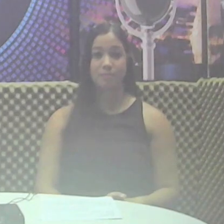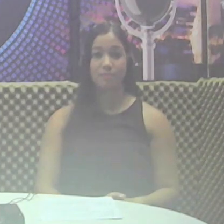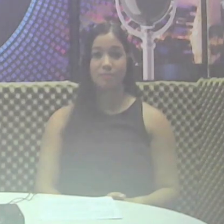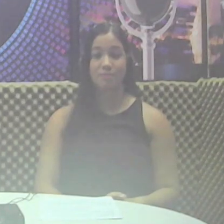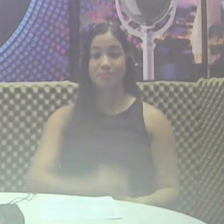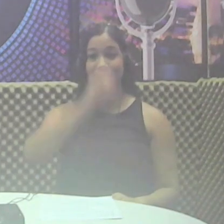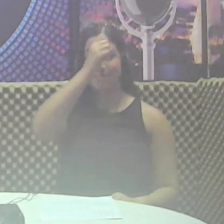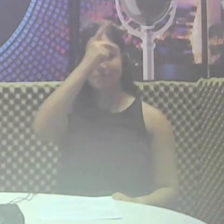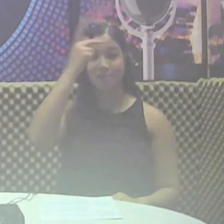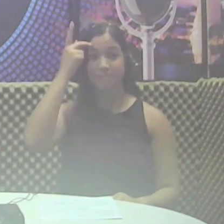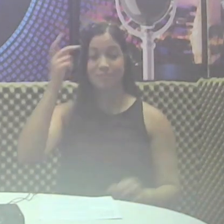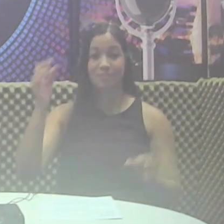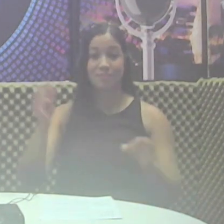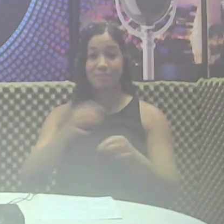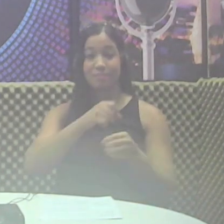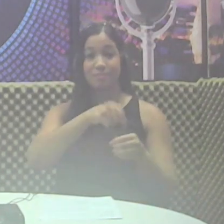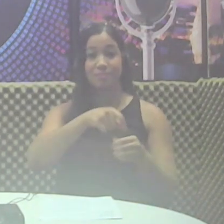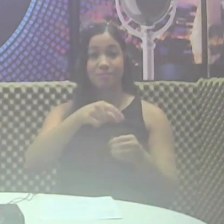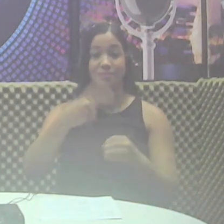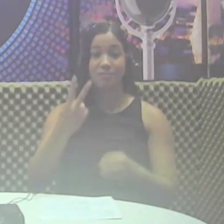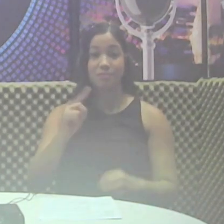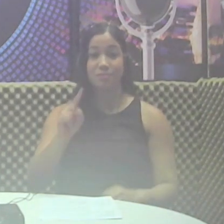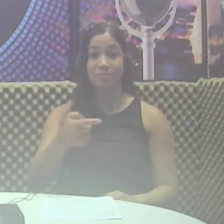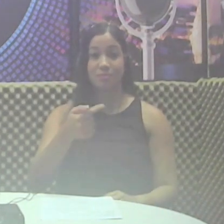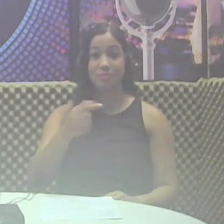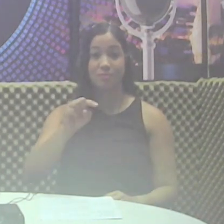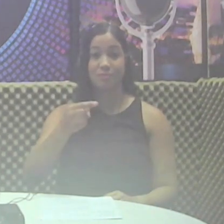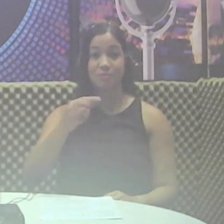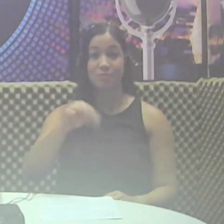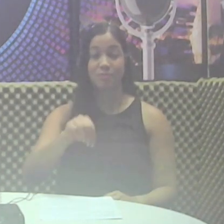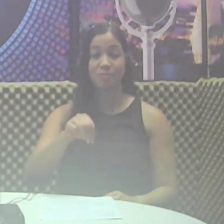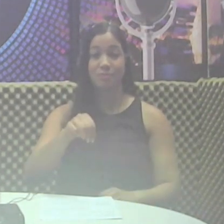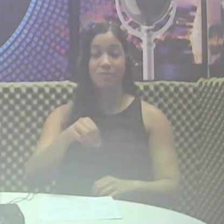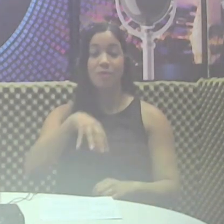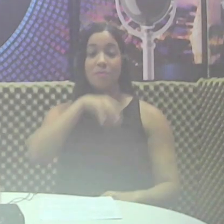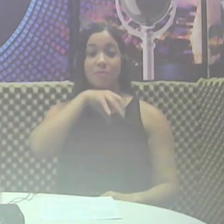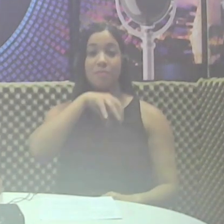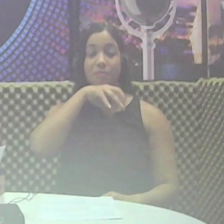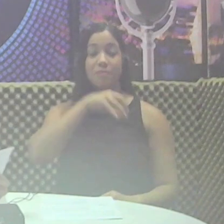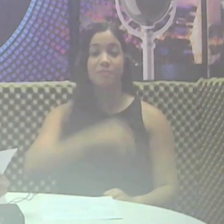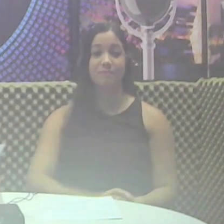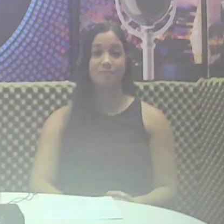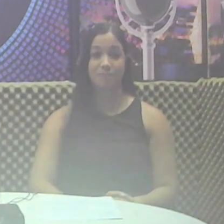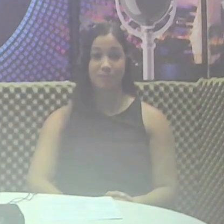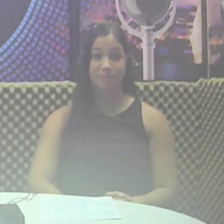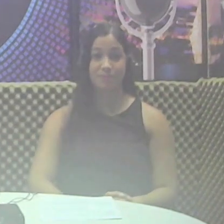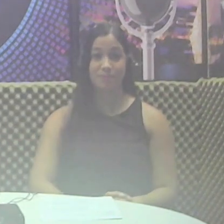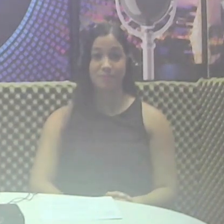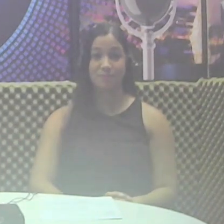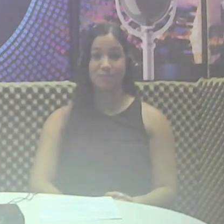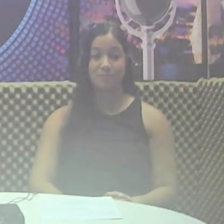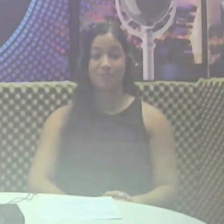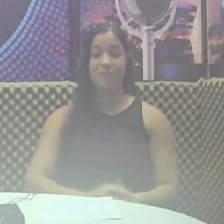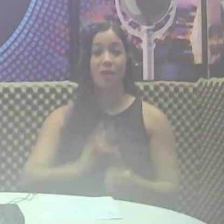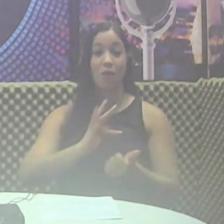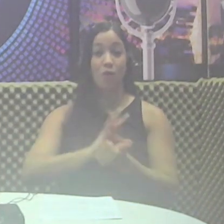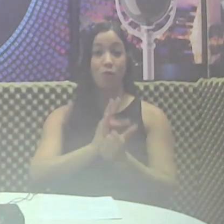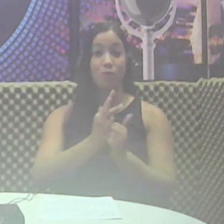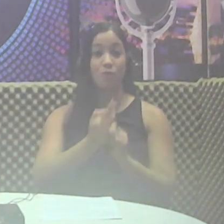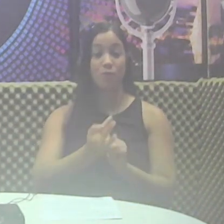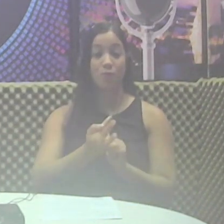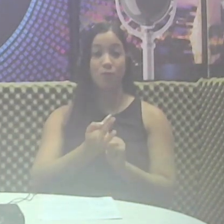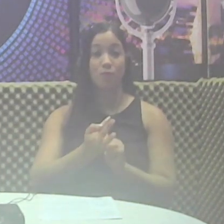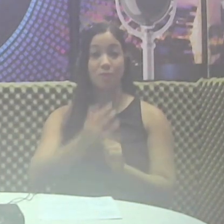Prefeitura conclui plantio de 2,7 mil metros de grama no Parque do Sabiá. Executado por meio da FUTEL,